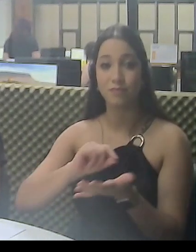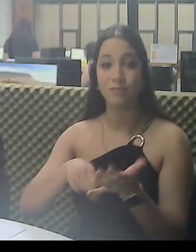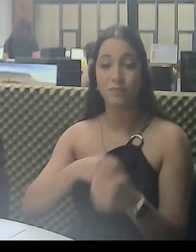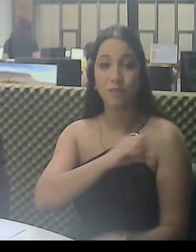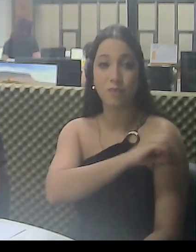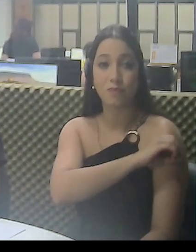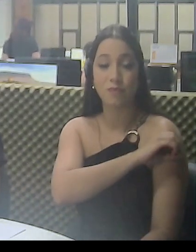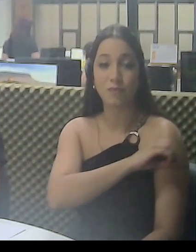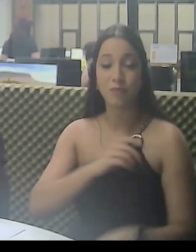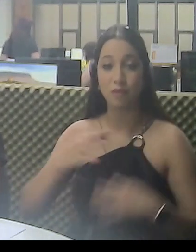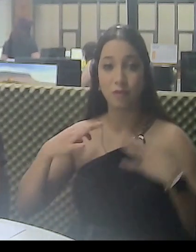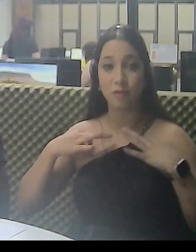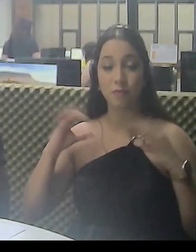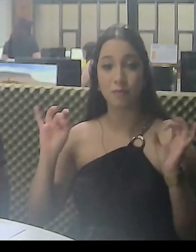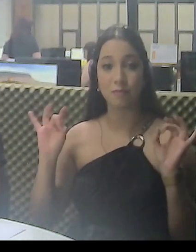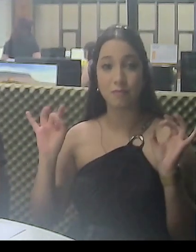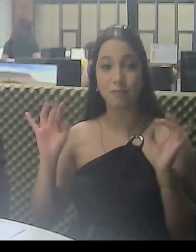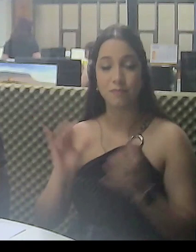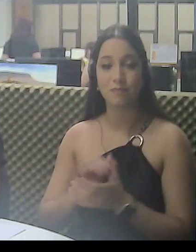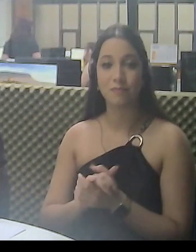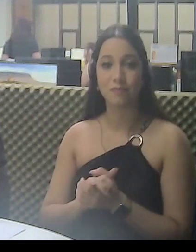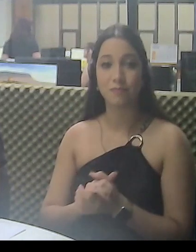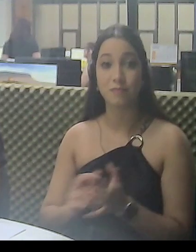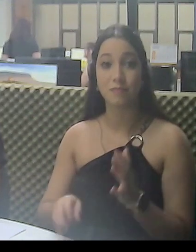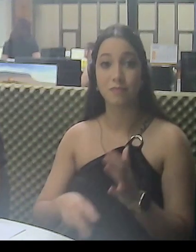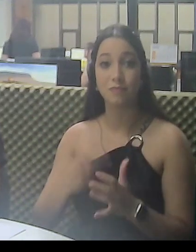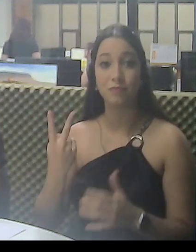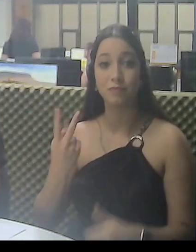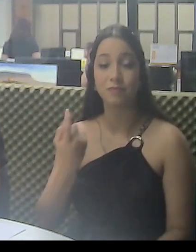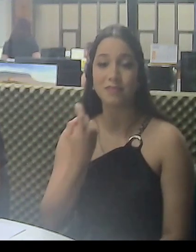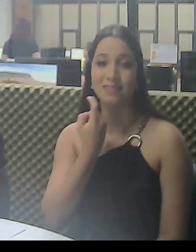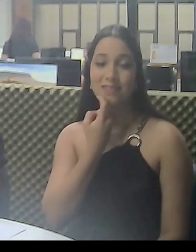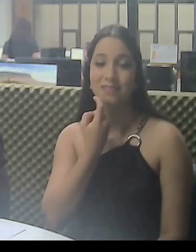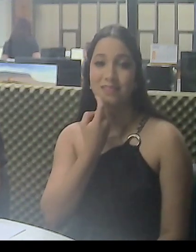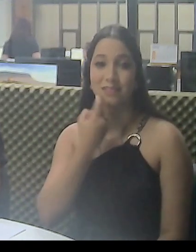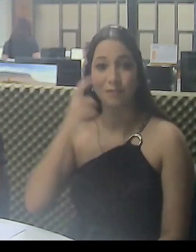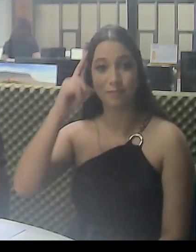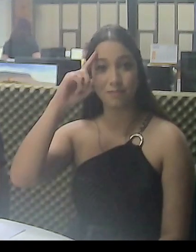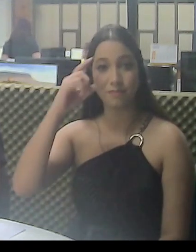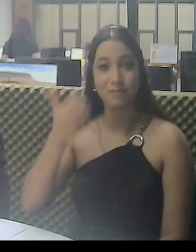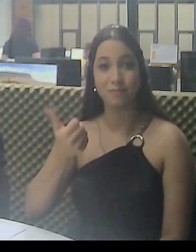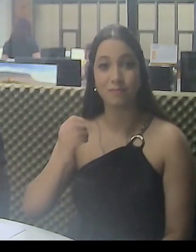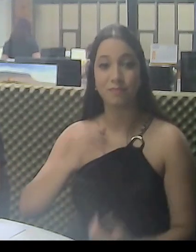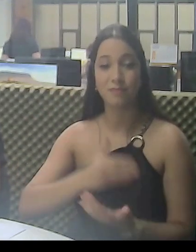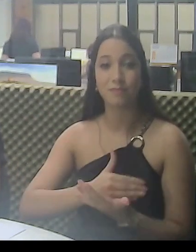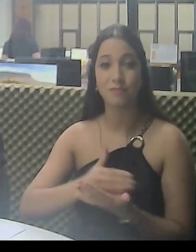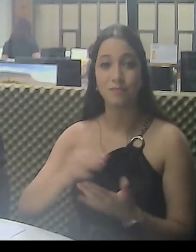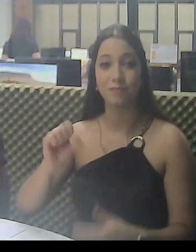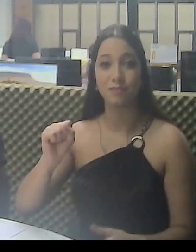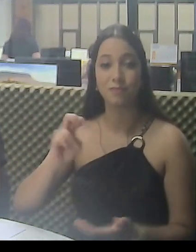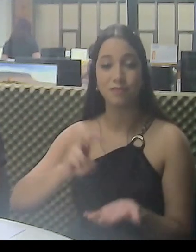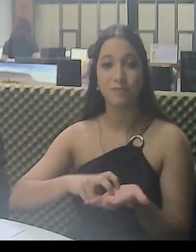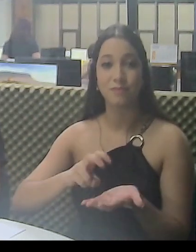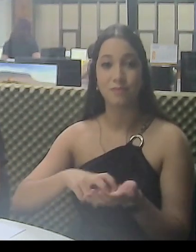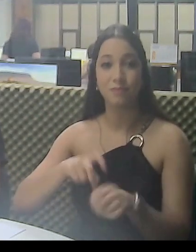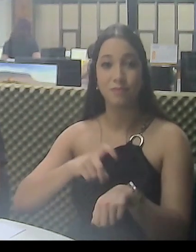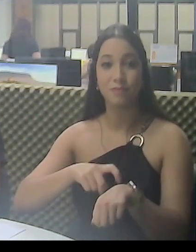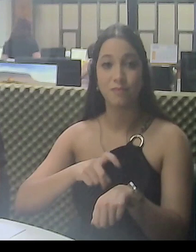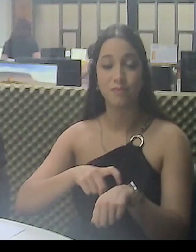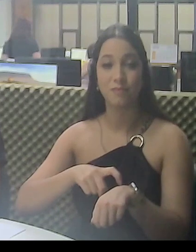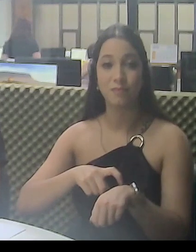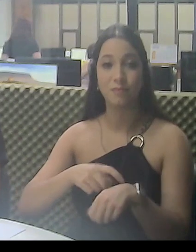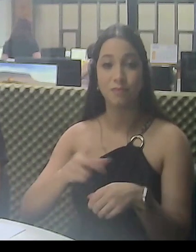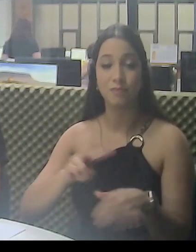de fantasia. A oficina terá uma segunda edição na sexta-feira, dia 10, a partir das 8 horas da manhã. Na